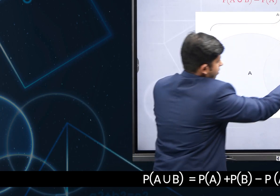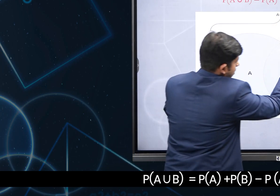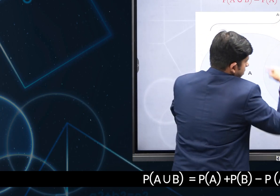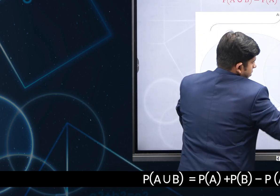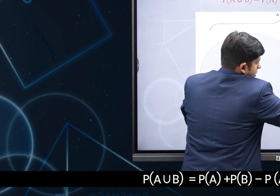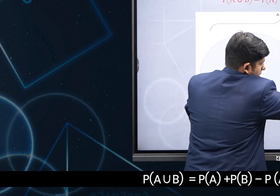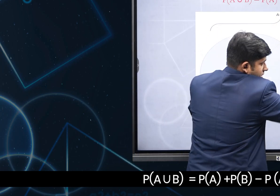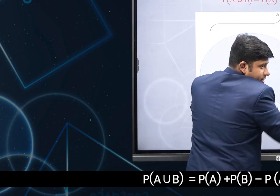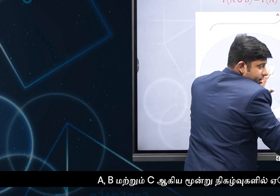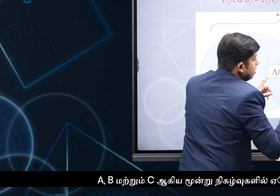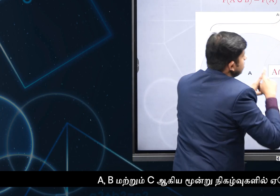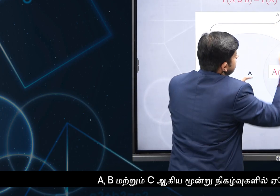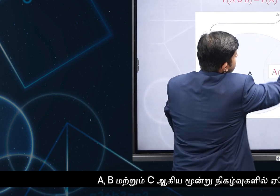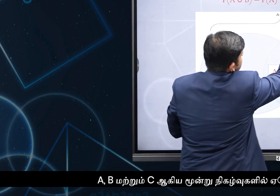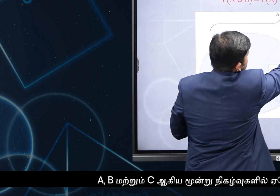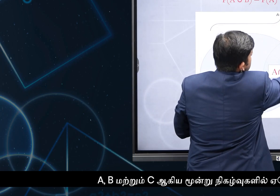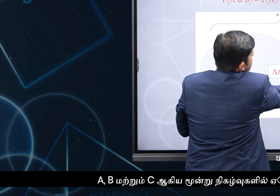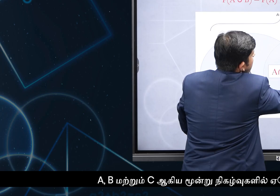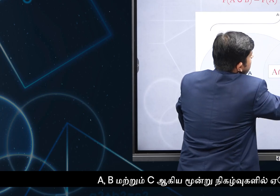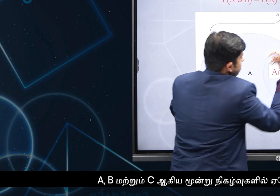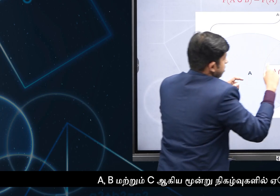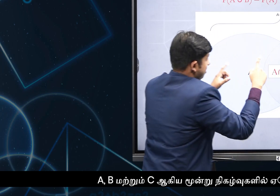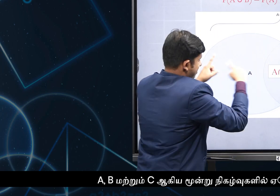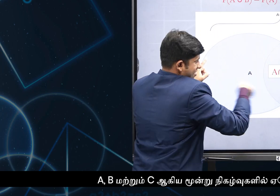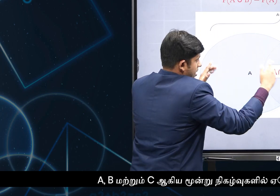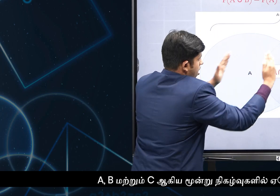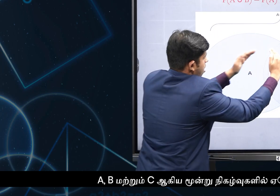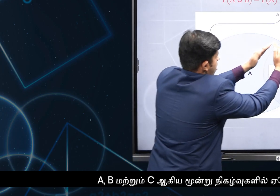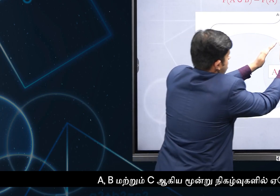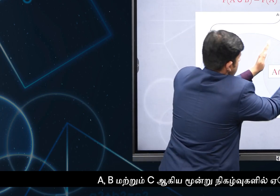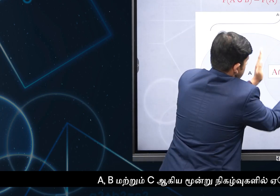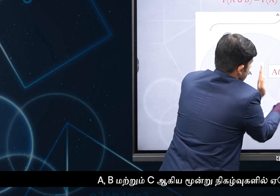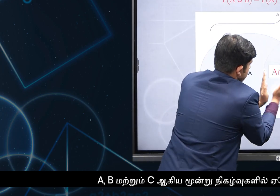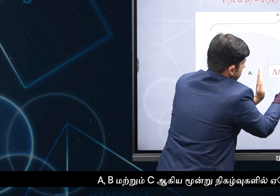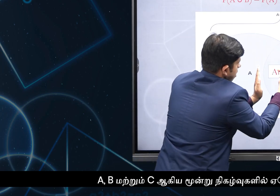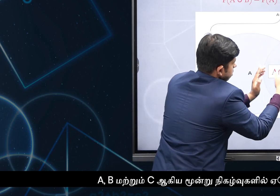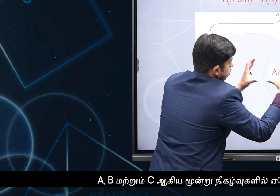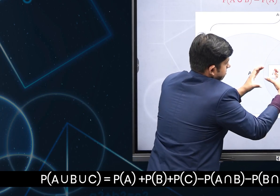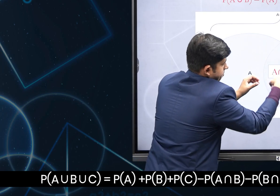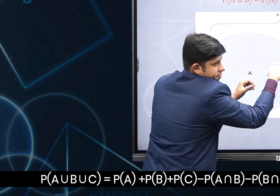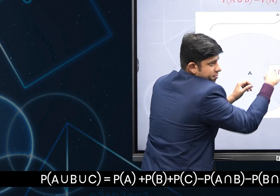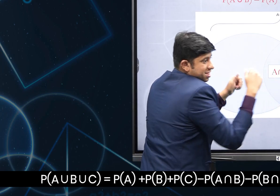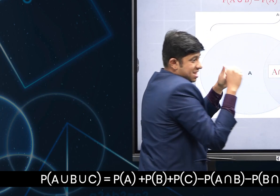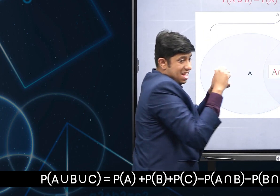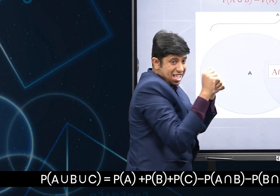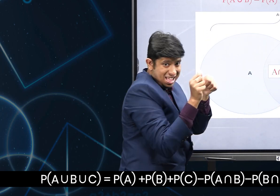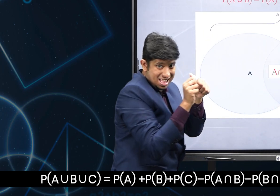B அடைப்புக்குறி. A, B மற்றும் C ஆகிய மூன்று நிகழ்வுகளில் ஏதேனும் இருந்தால் P அடைப்புக்குறி